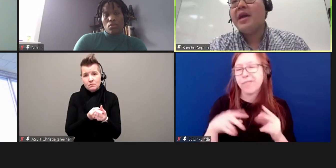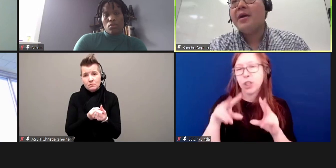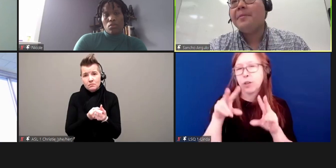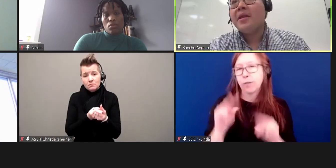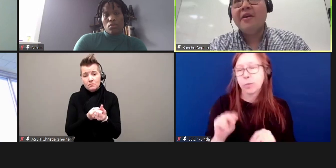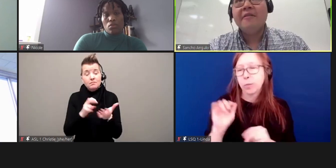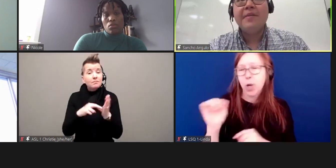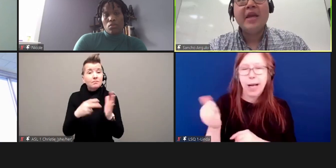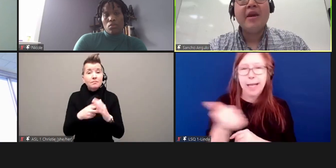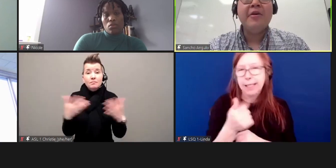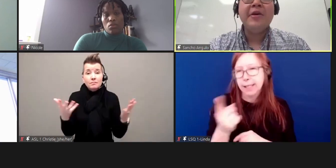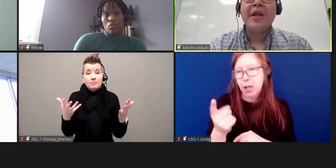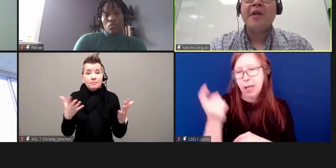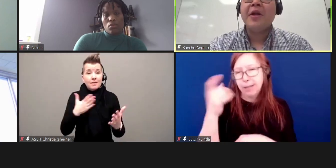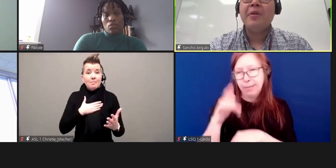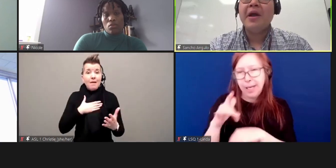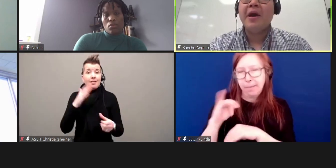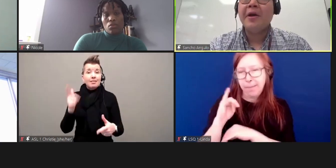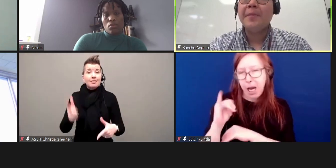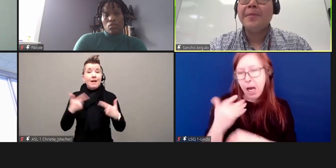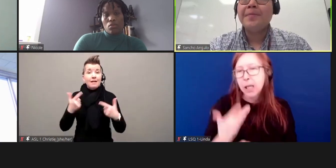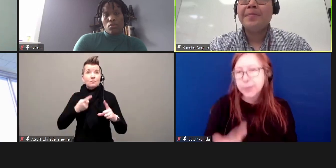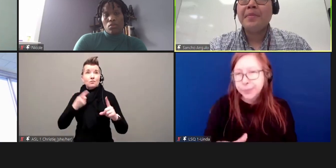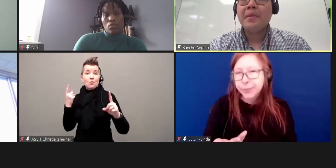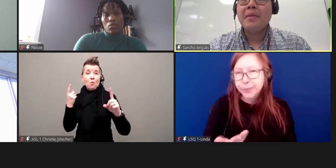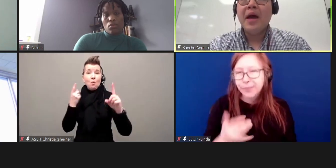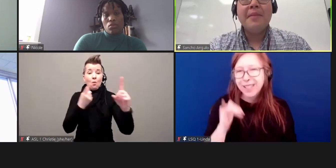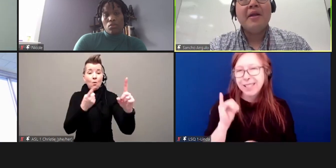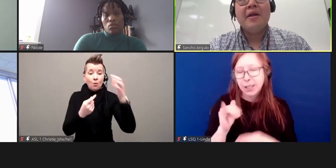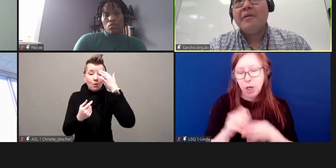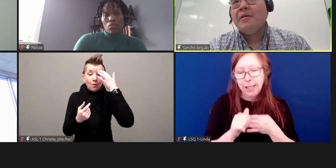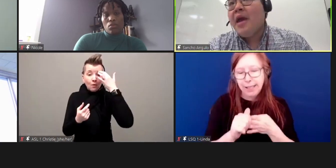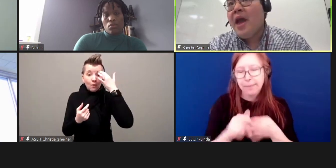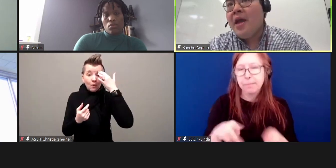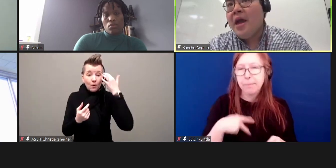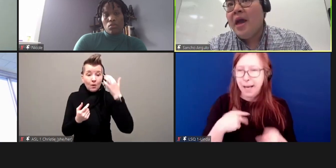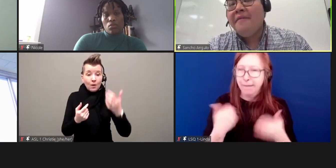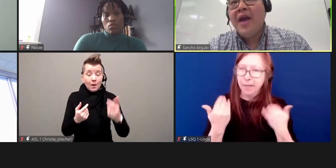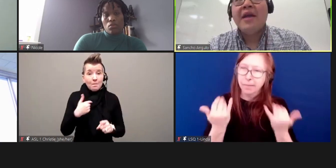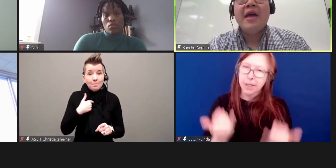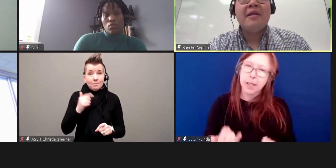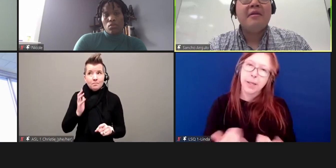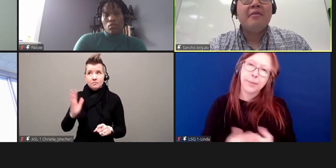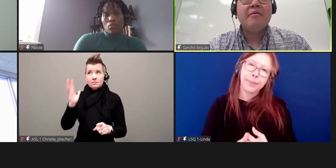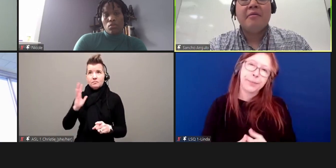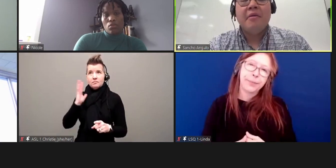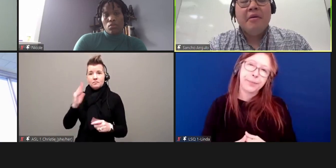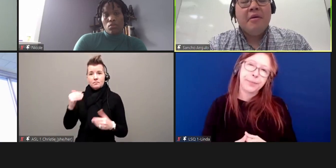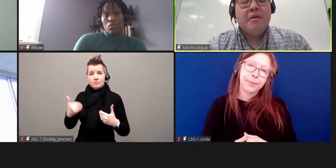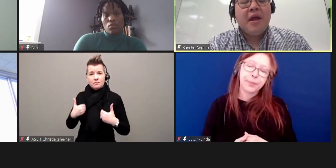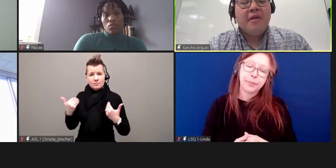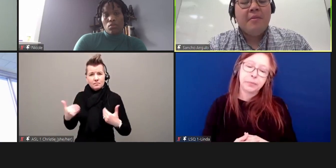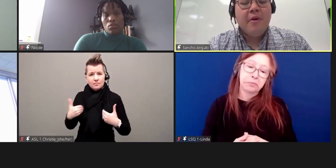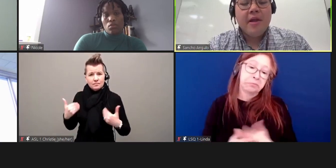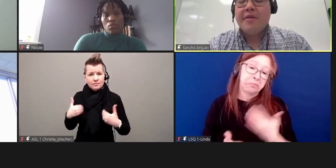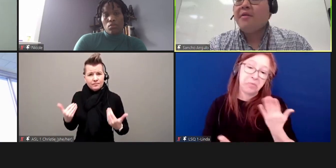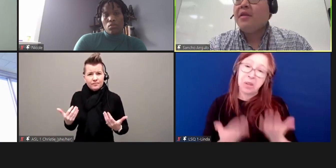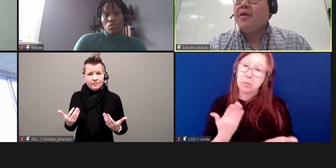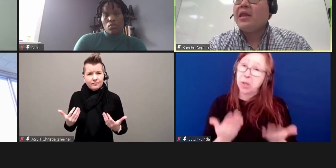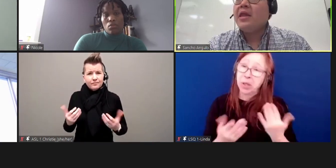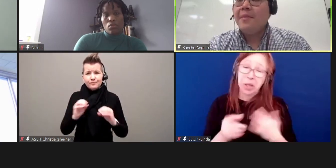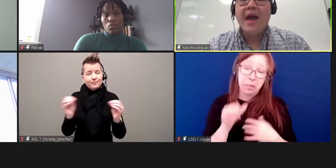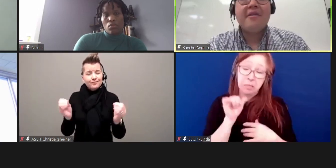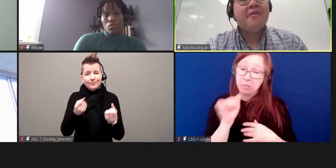aient des expériences comme les miennes. Et c'est ce qui dirige ma vie maintenant. Je n'ai peut-être pas eu